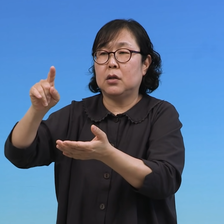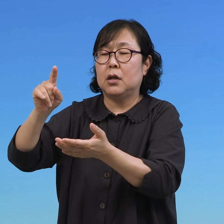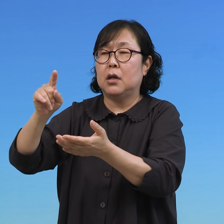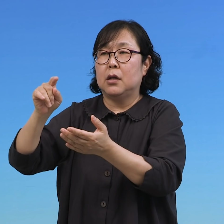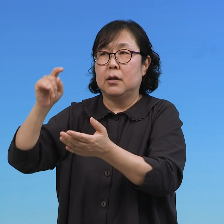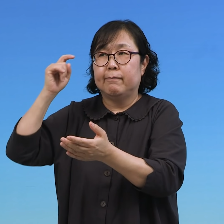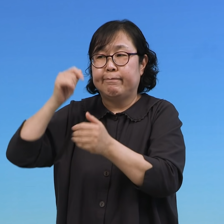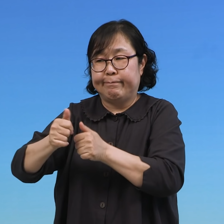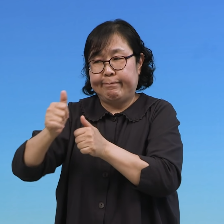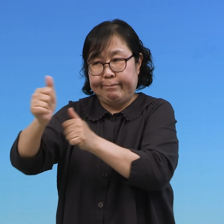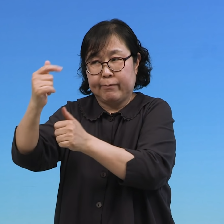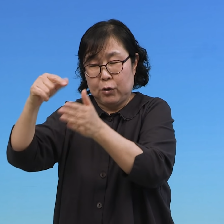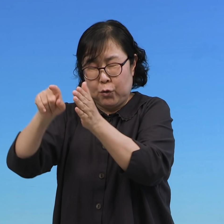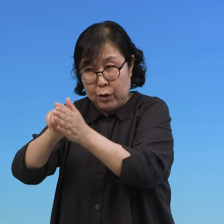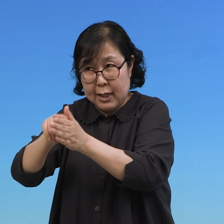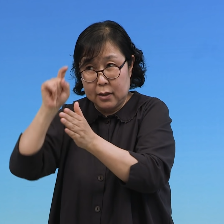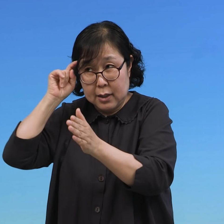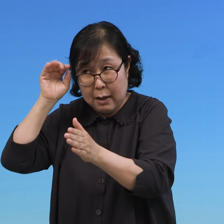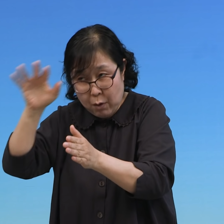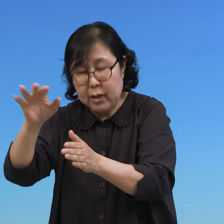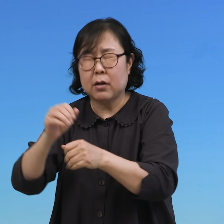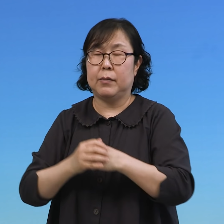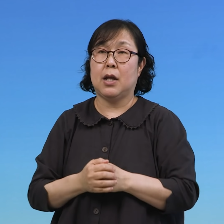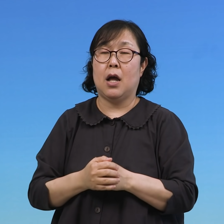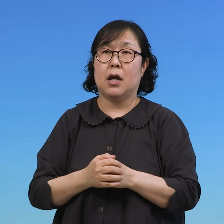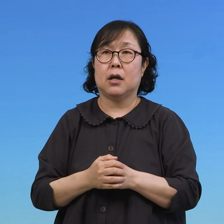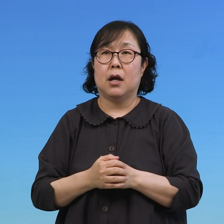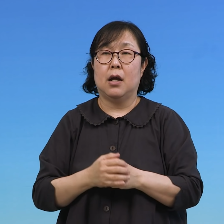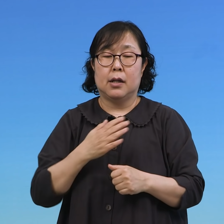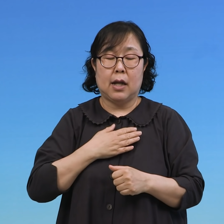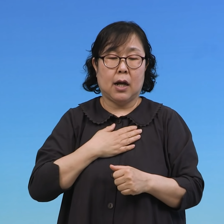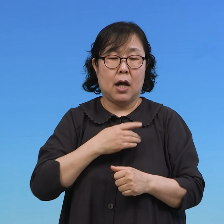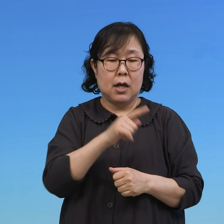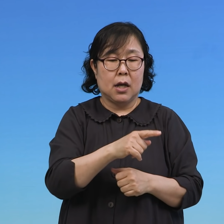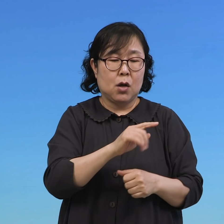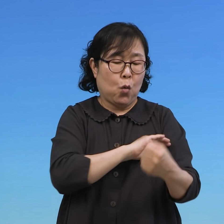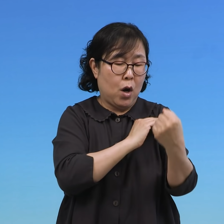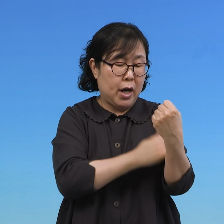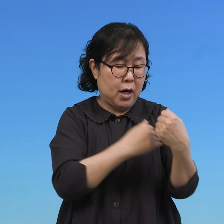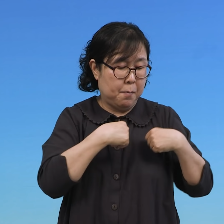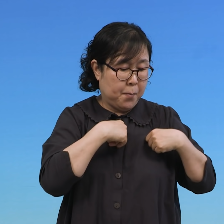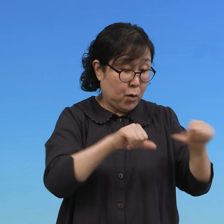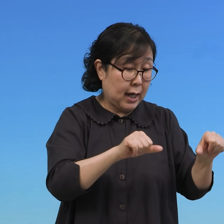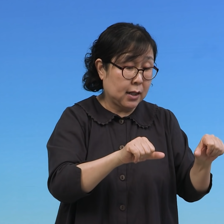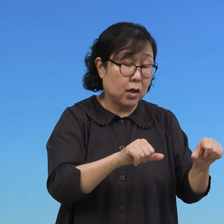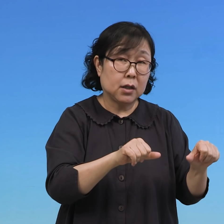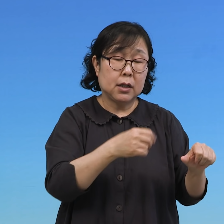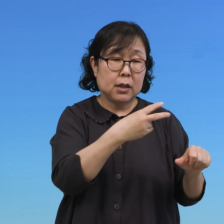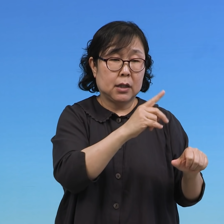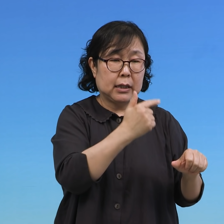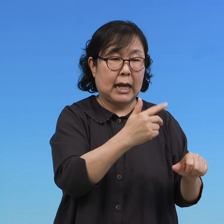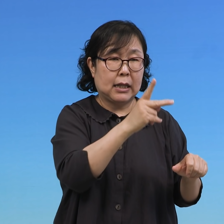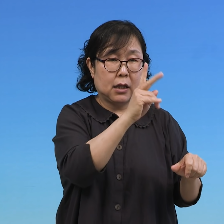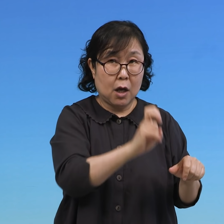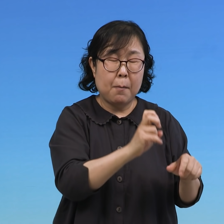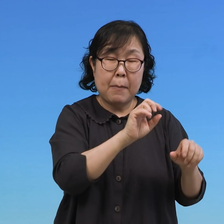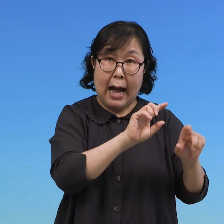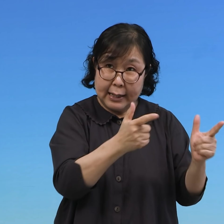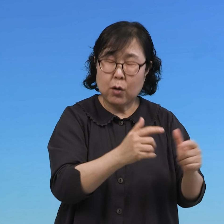권리 포기란 단념하는 것이 아니라 더 귀한 가치를 발견하고 그것을